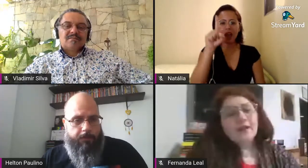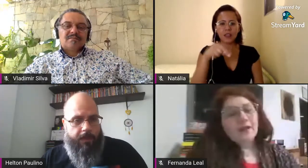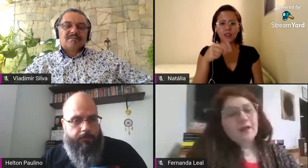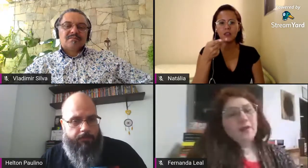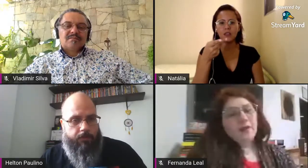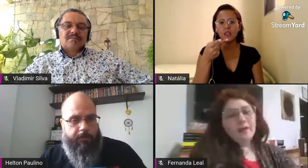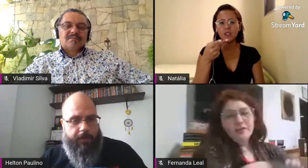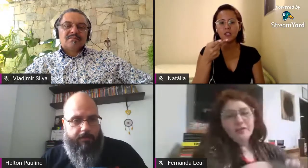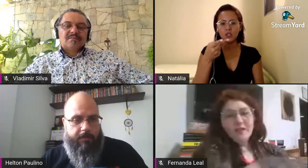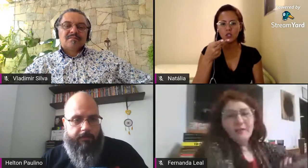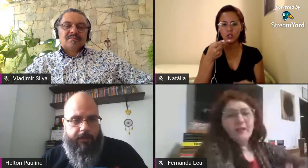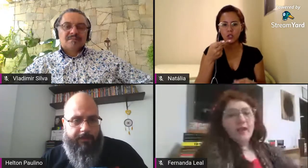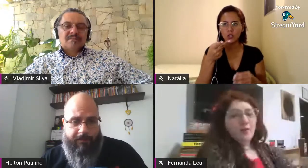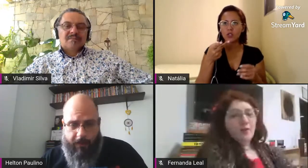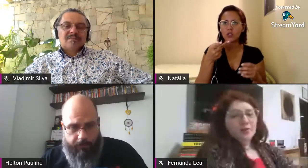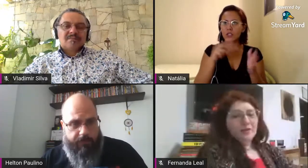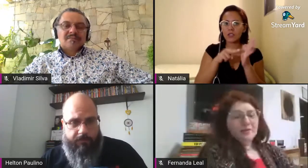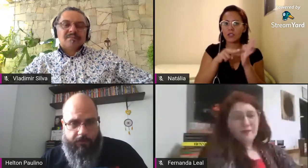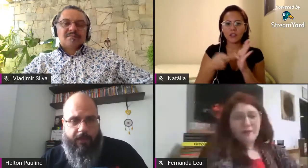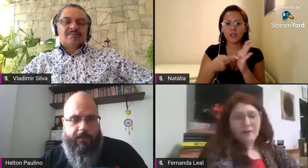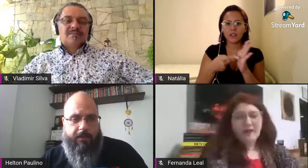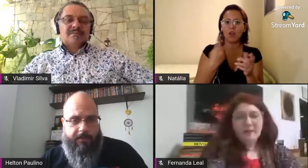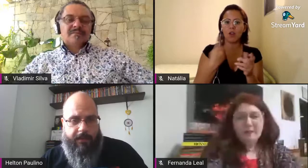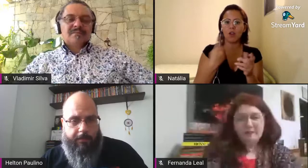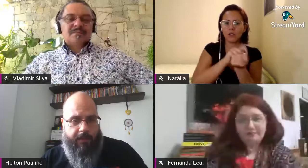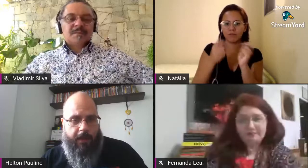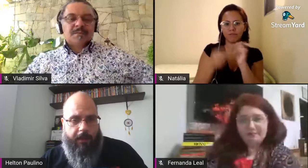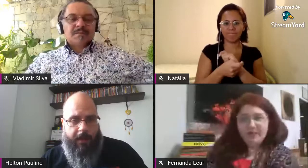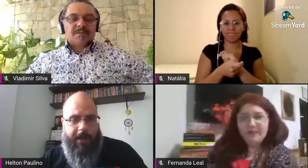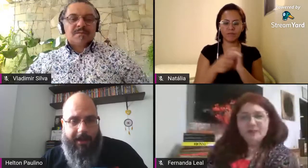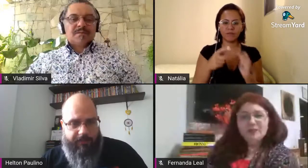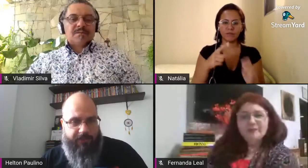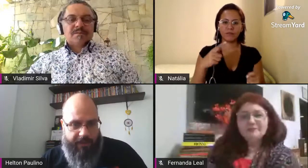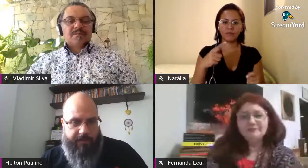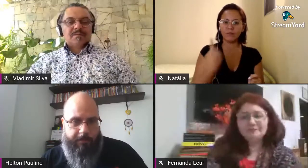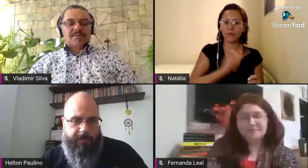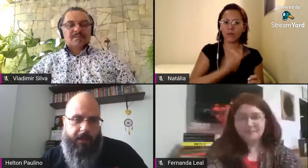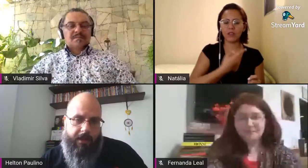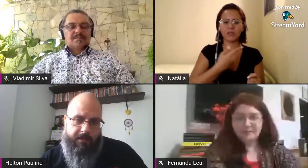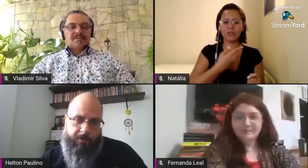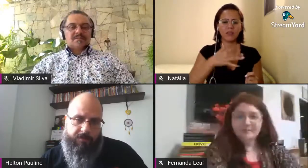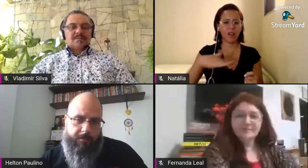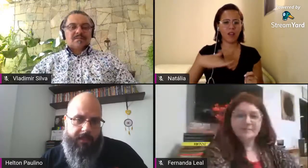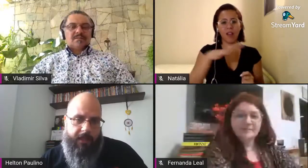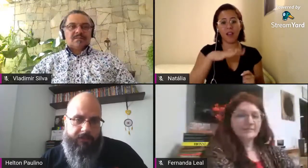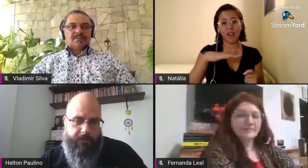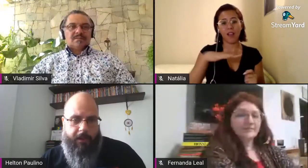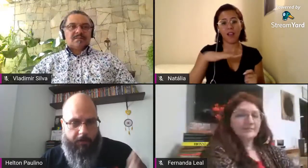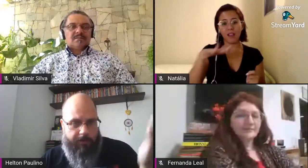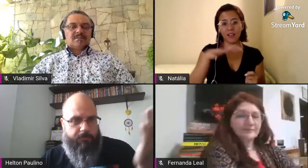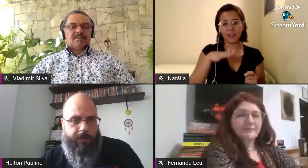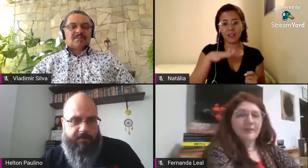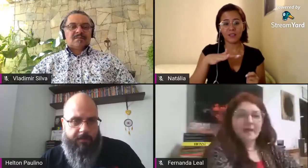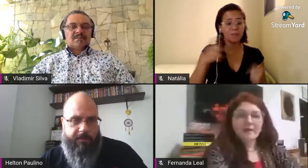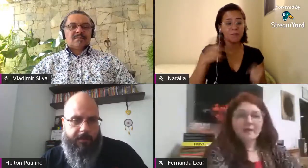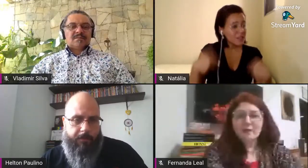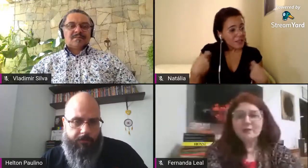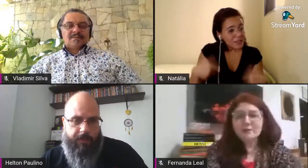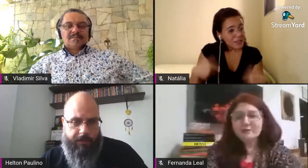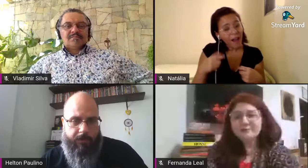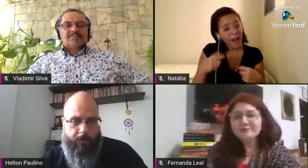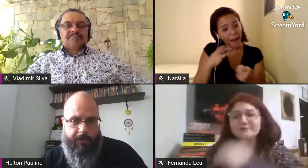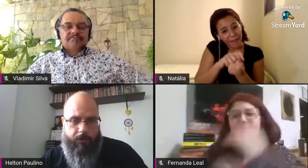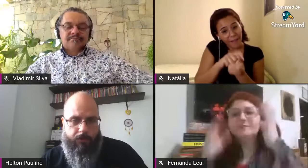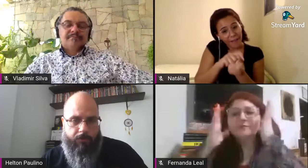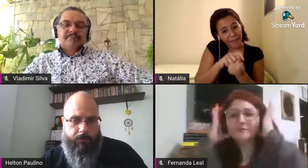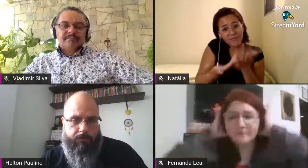adaptabilidade dos meios de comunicação. Né? As coisas vão ter que se adaptar. A arte vai se adaptar a essa possibilidade e gerar obras como, por exemplo, essa que o